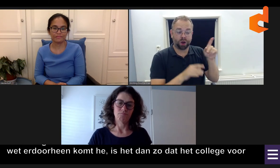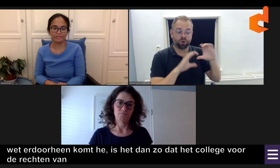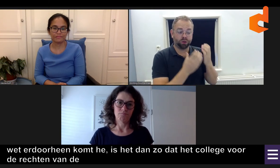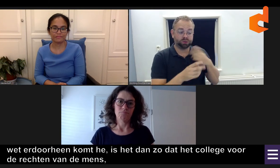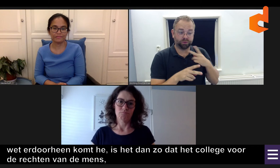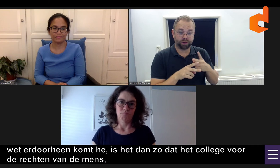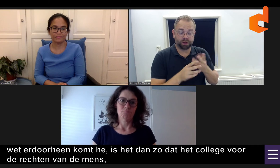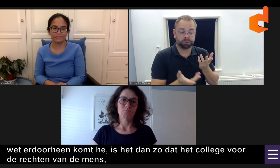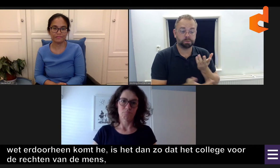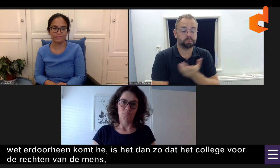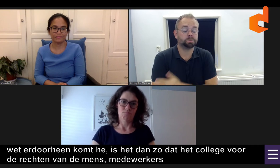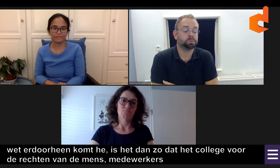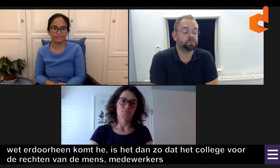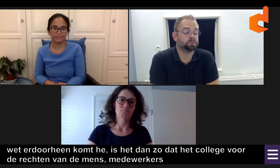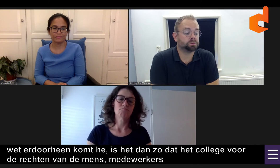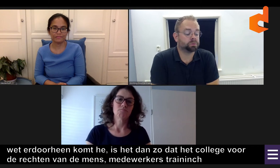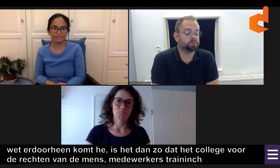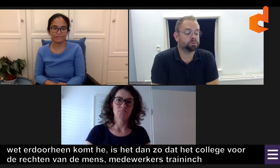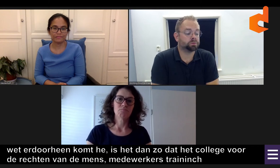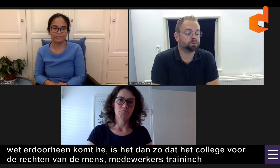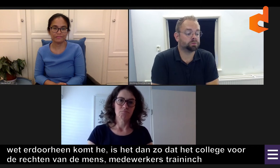bijvoorbeeld over wat dove mensen nodig hebben? Wat verwacht je